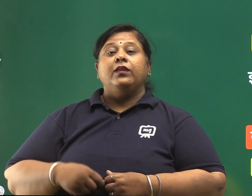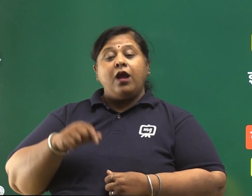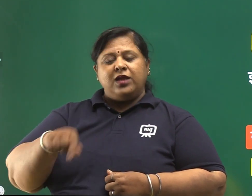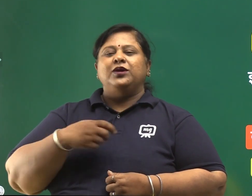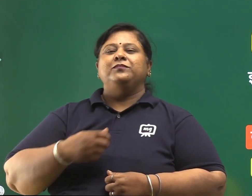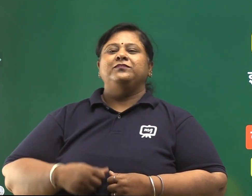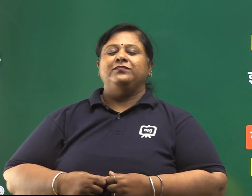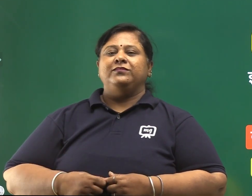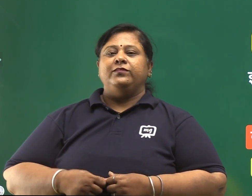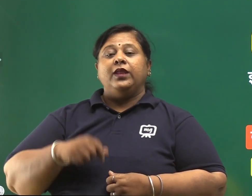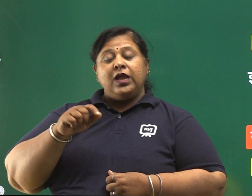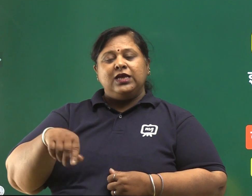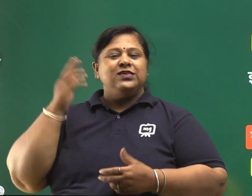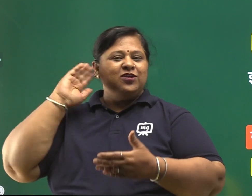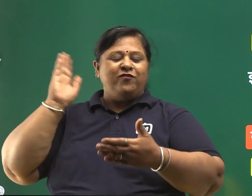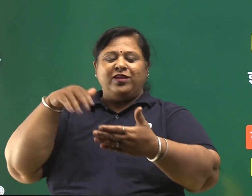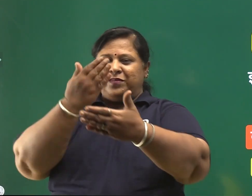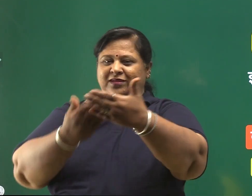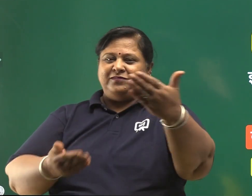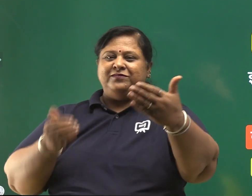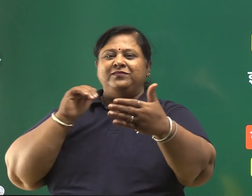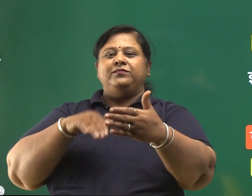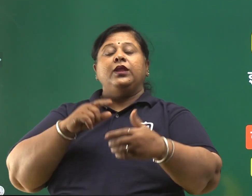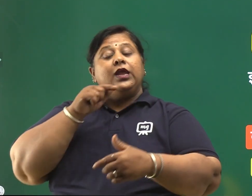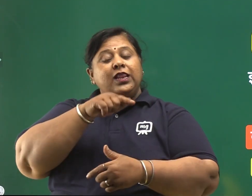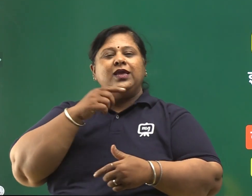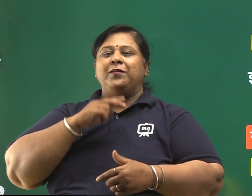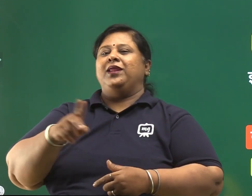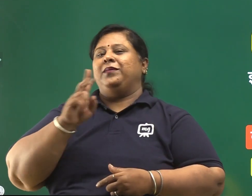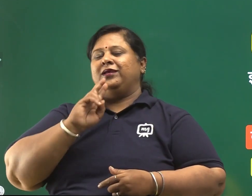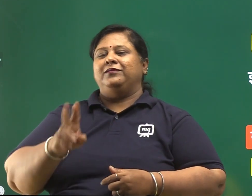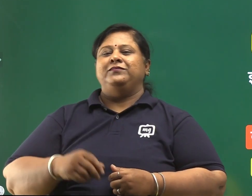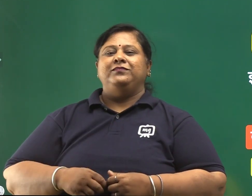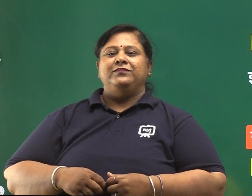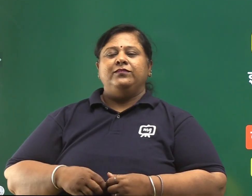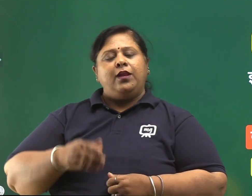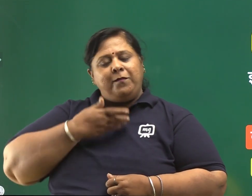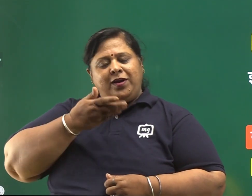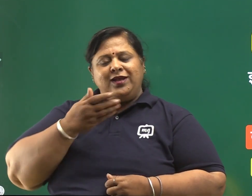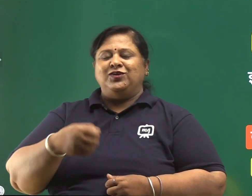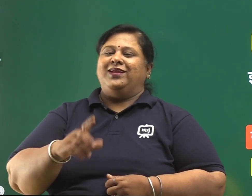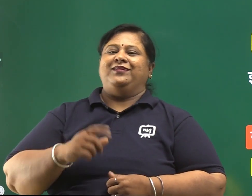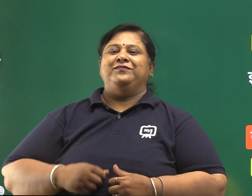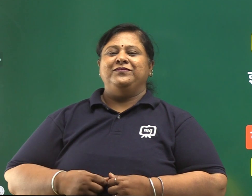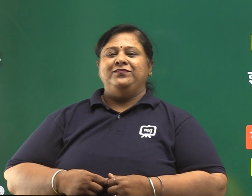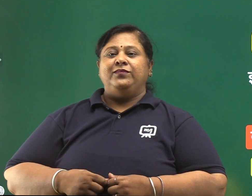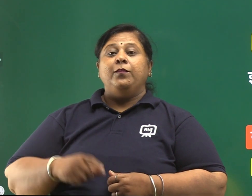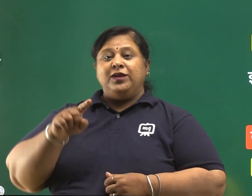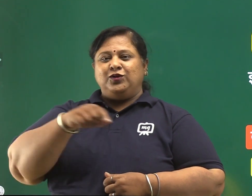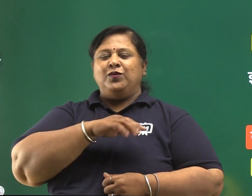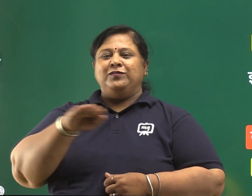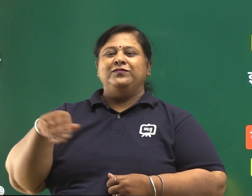आज हम इस कविता में इन्हीं के बारे में पढ़ने जा रहे हैं।